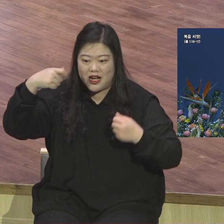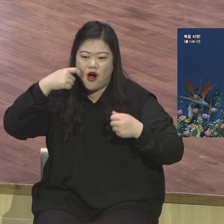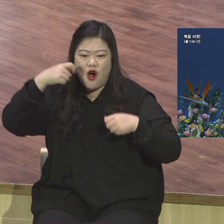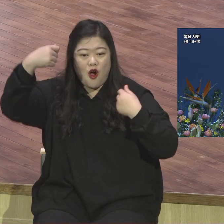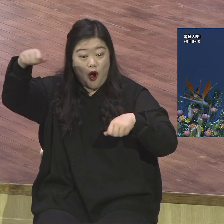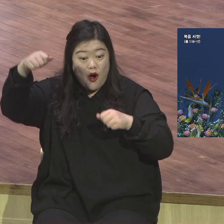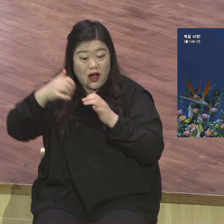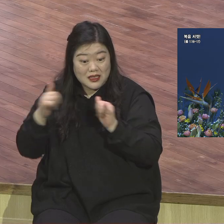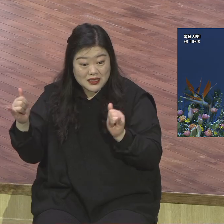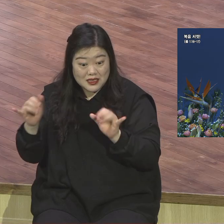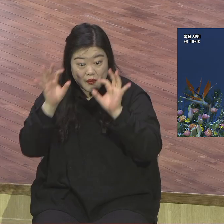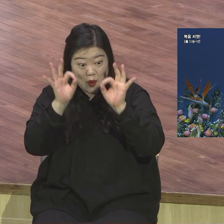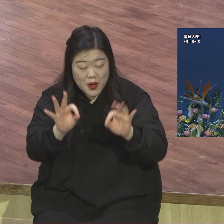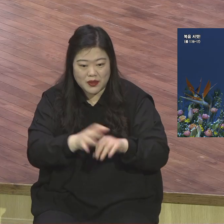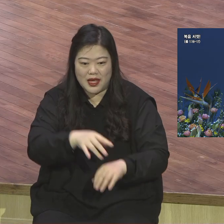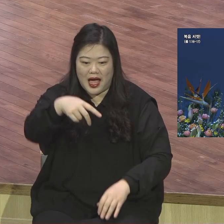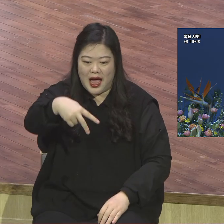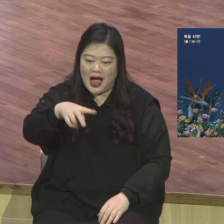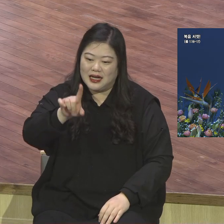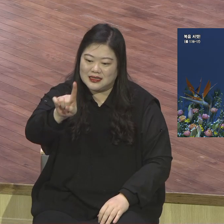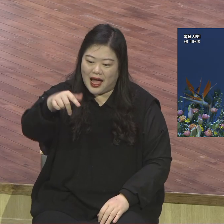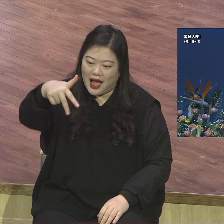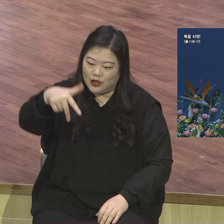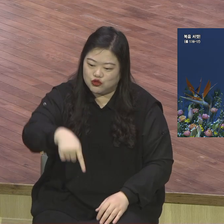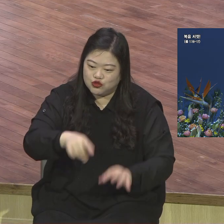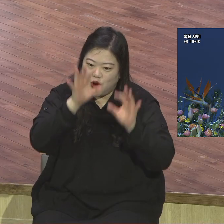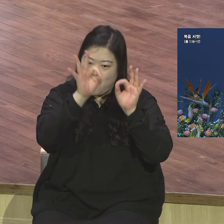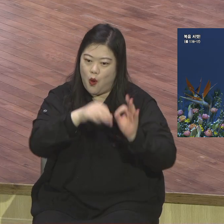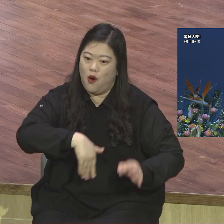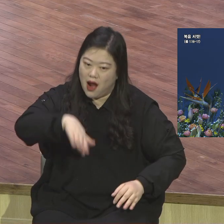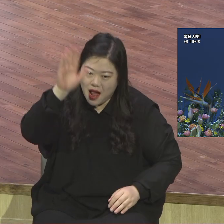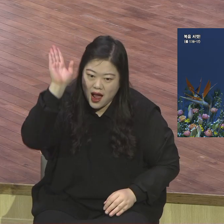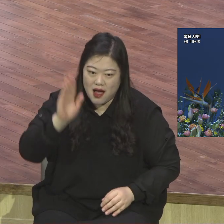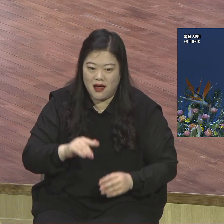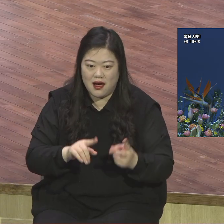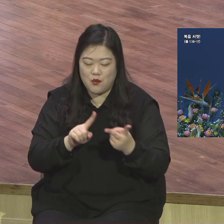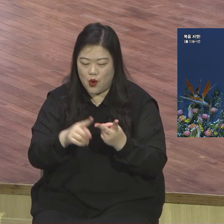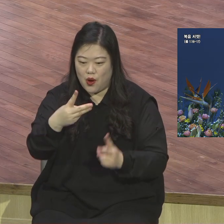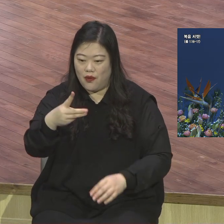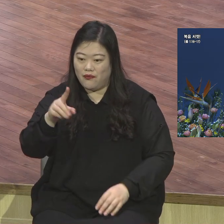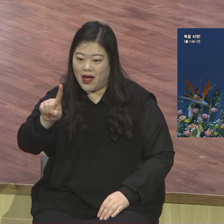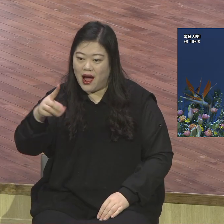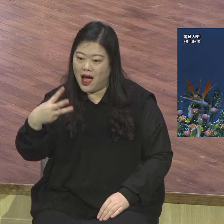점 치는 것이 예능의 한 부분인 것처럼 그렇게 아주